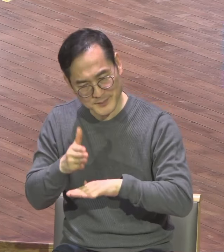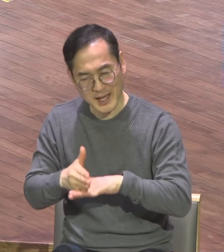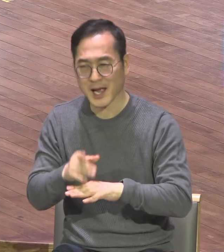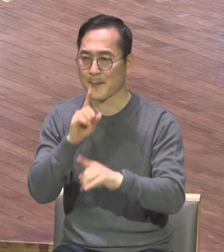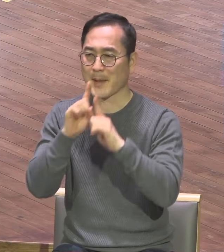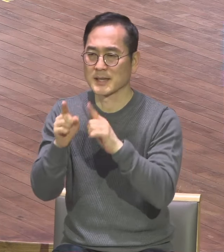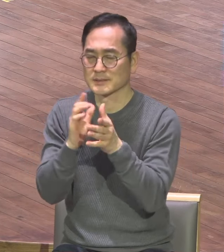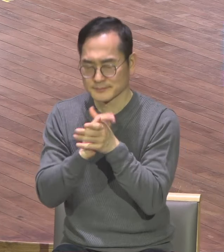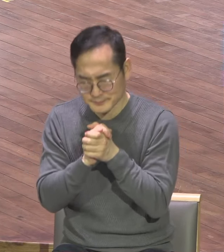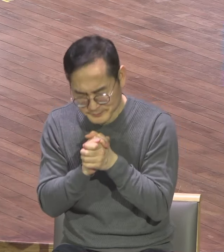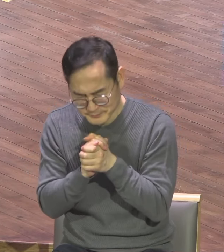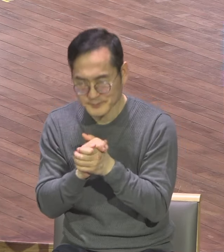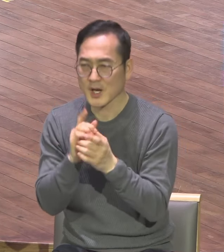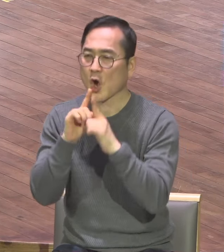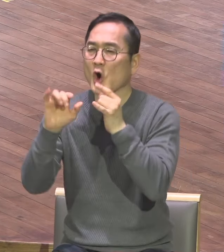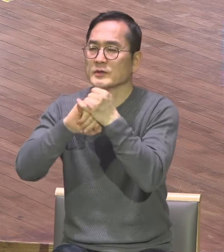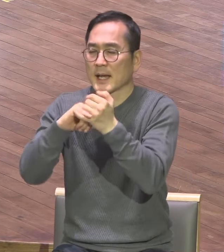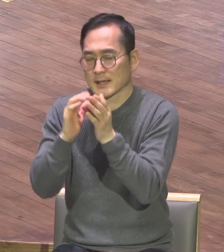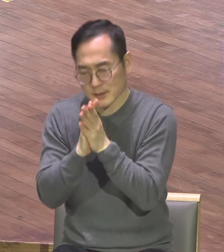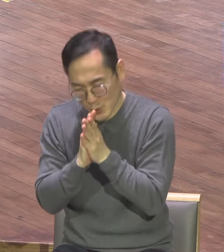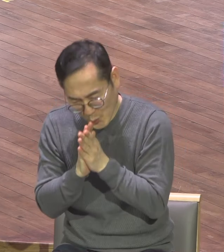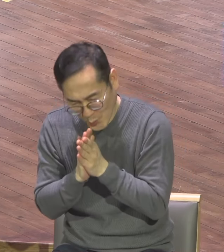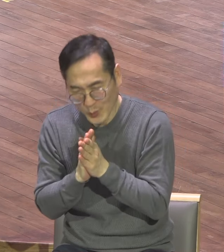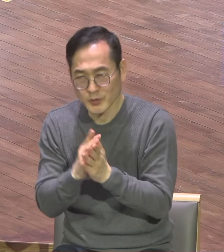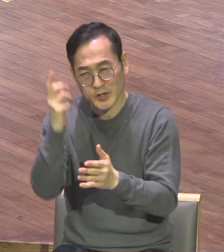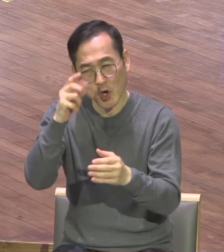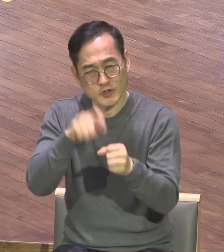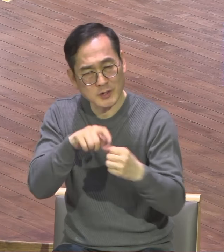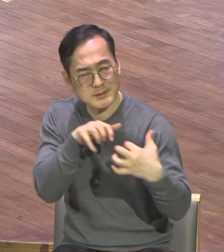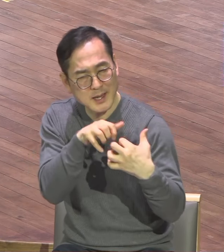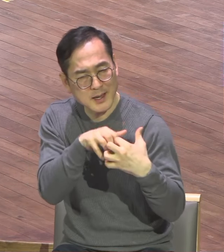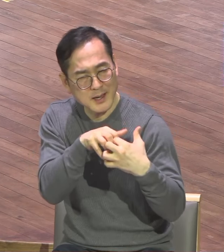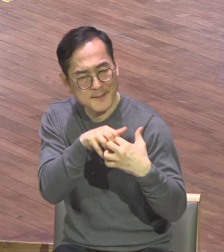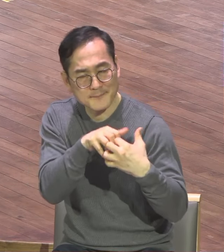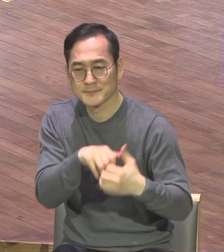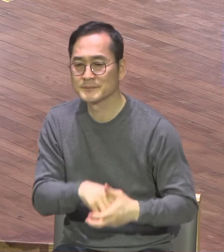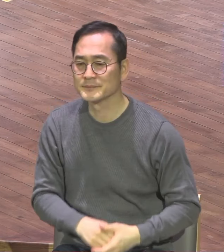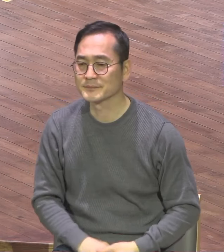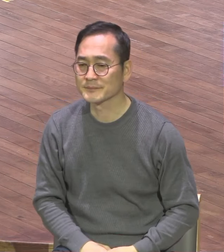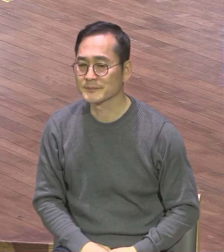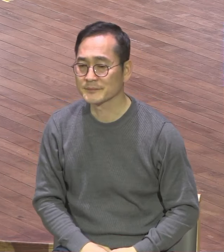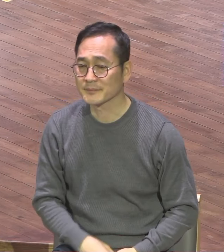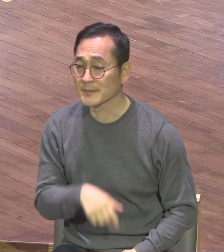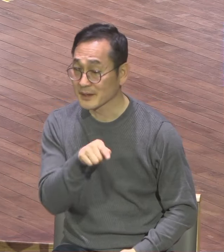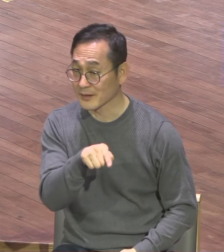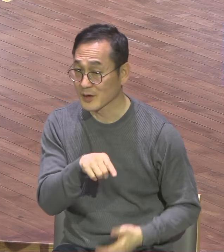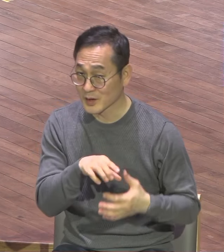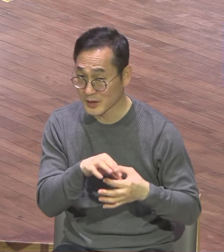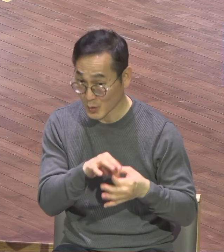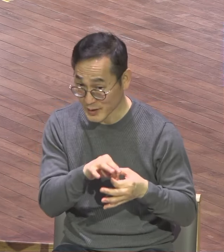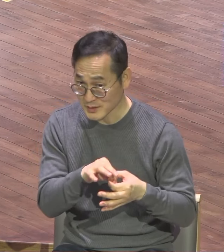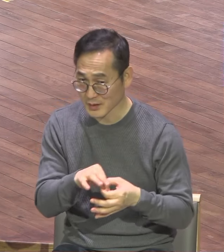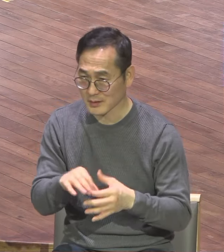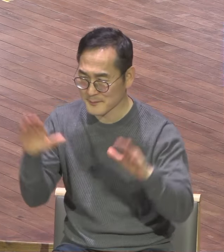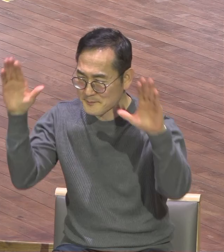말씀 묵상과 언약 기도로 영적 싸움을 싸워야 돼요. 그렇게 될 때 모든 허감이